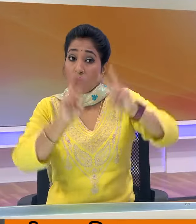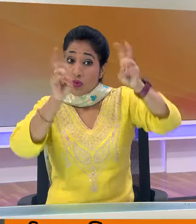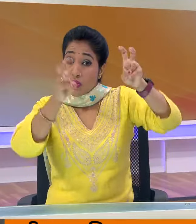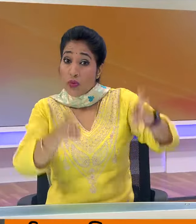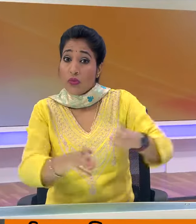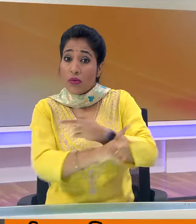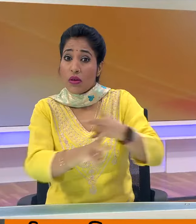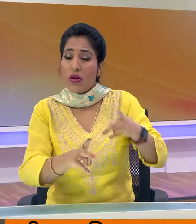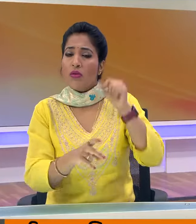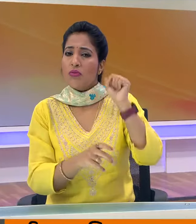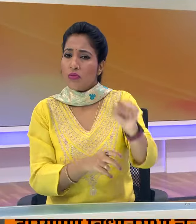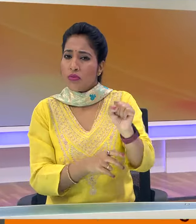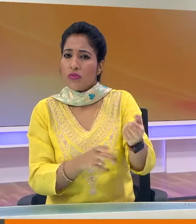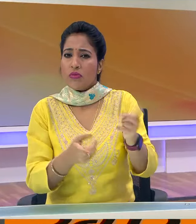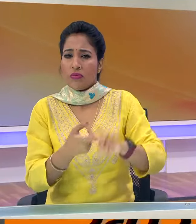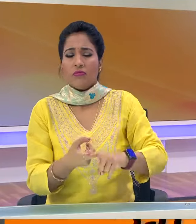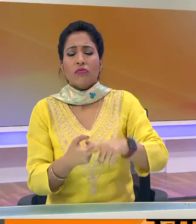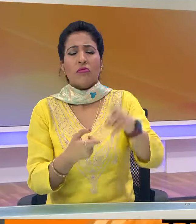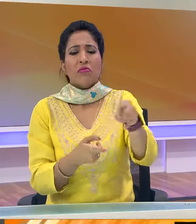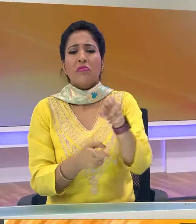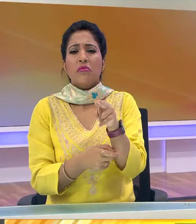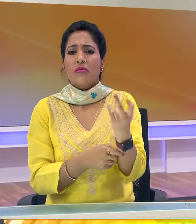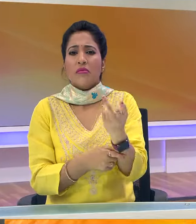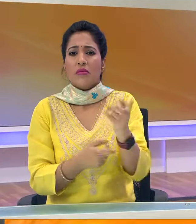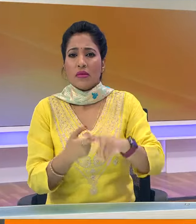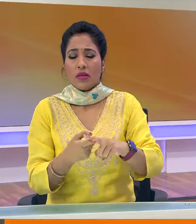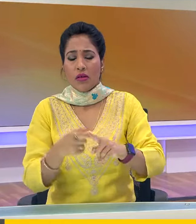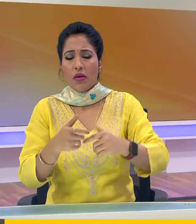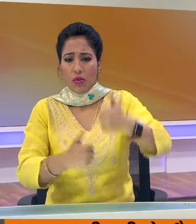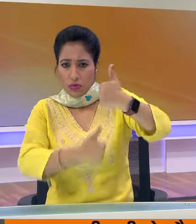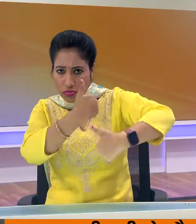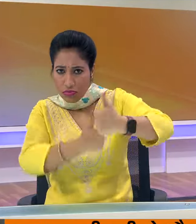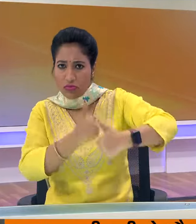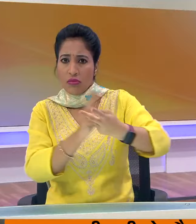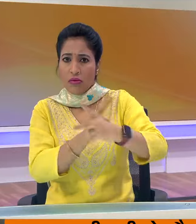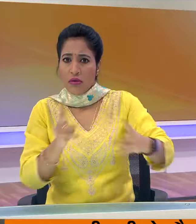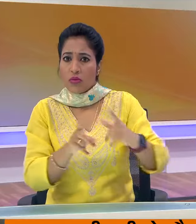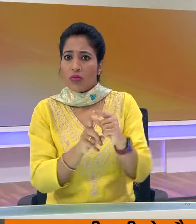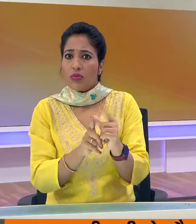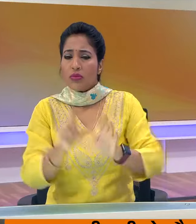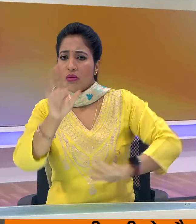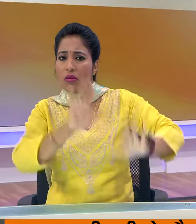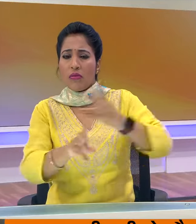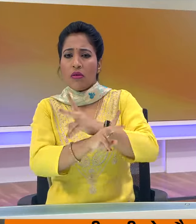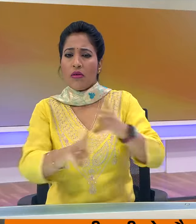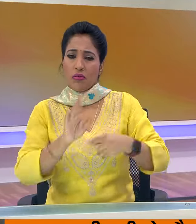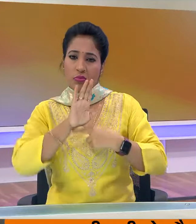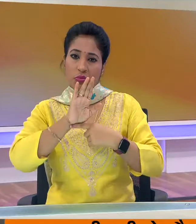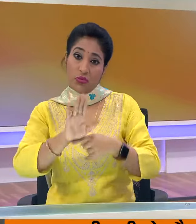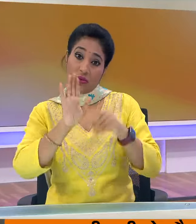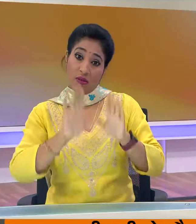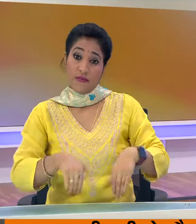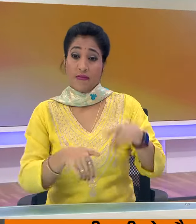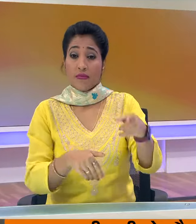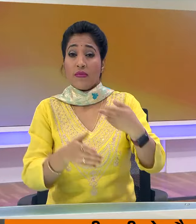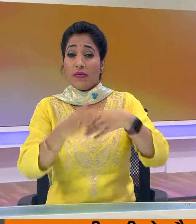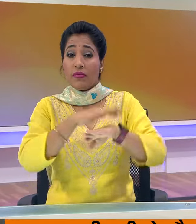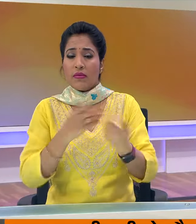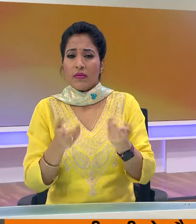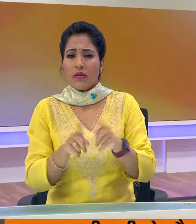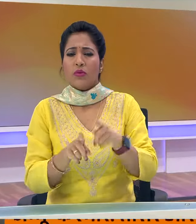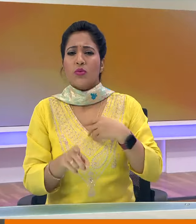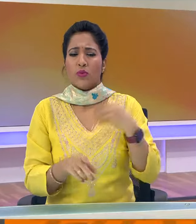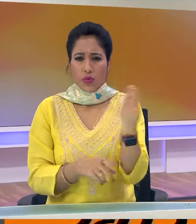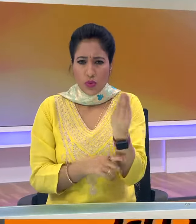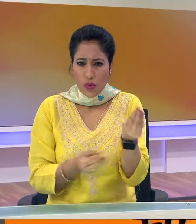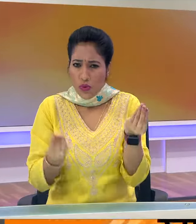इसमें कल्मिनेशन है। इनका टेस्ट होता है, कंपटीशन होता है और कैडेट्स का प्रदर्शन अच्छा रहा। और उस सिवाय हमने थोड़ा